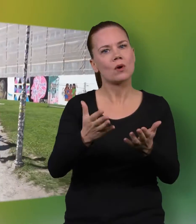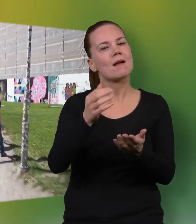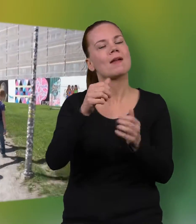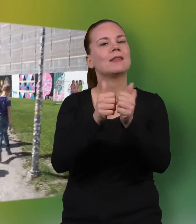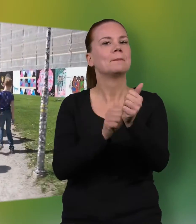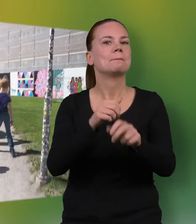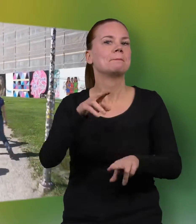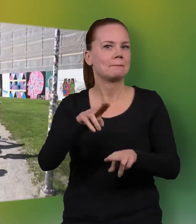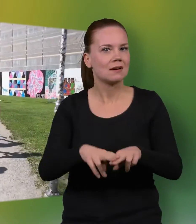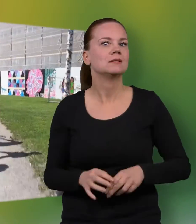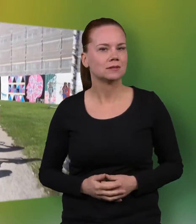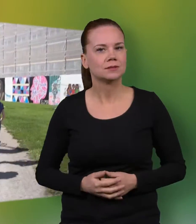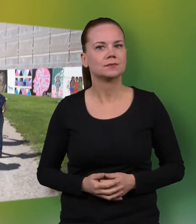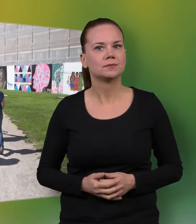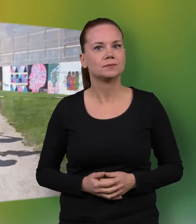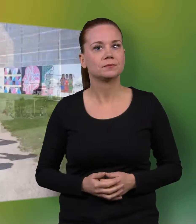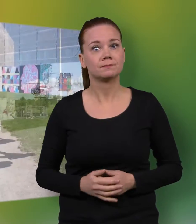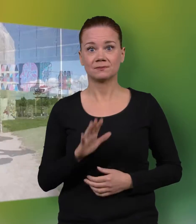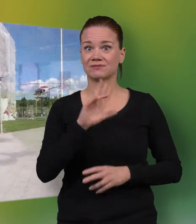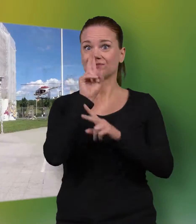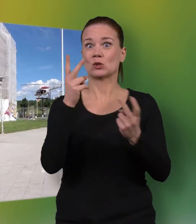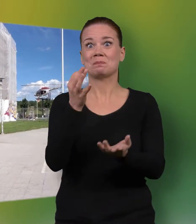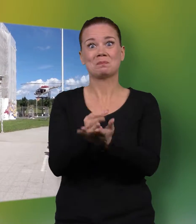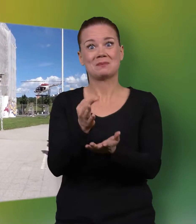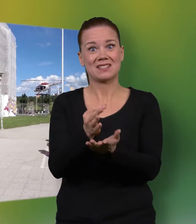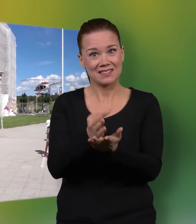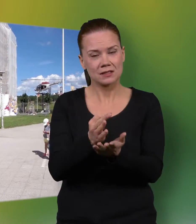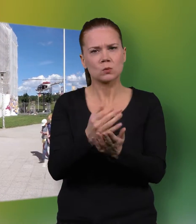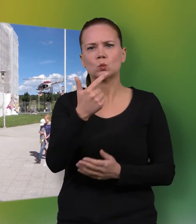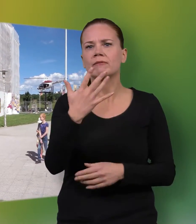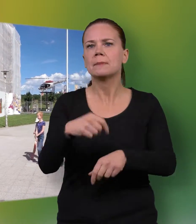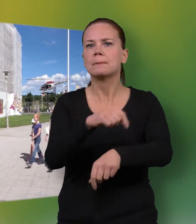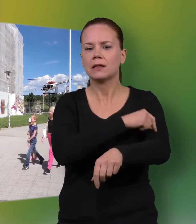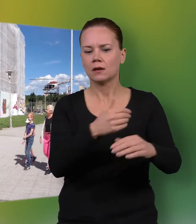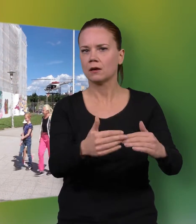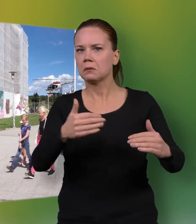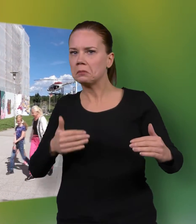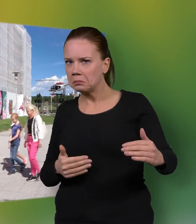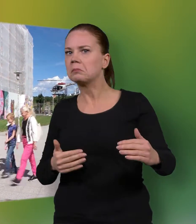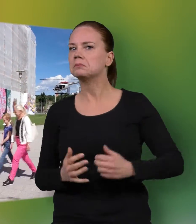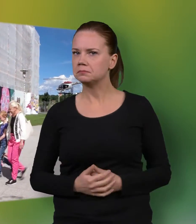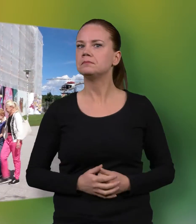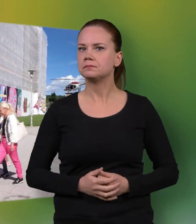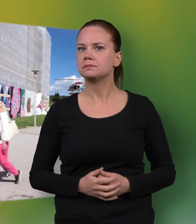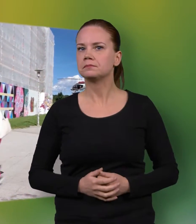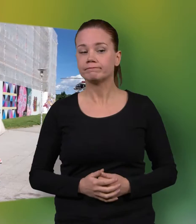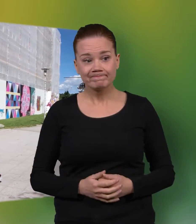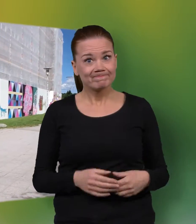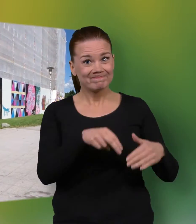för handikappplats. Det finns en parkeringsplats med många mindre platser, ungefär 75 meter från entrén.